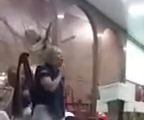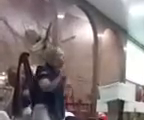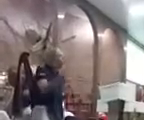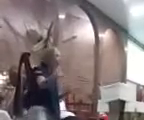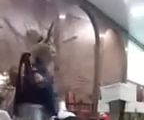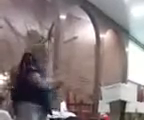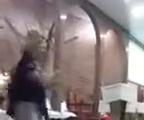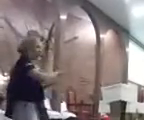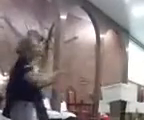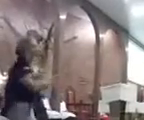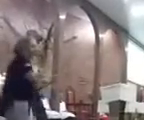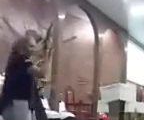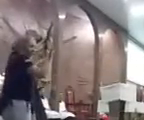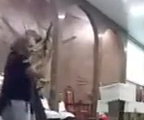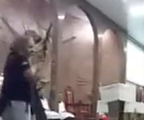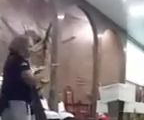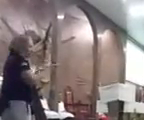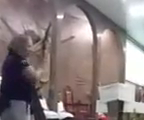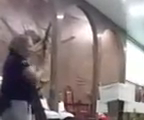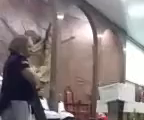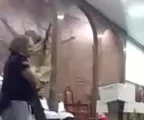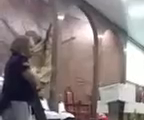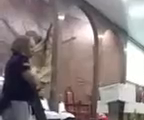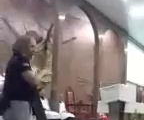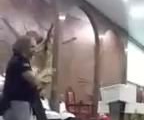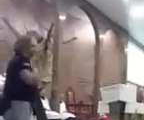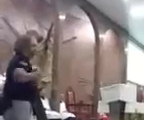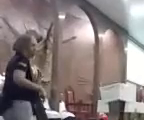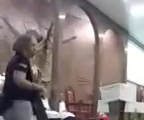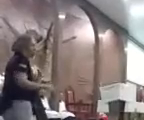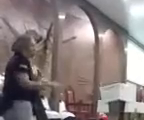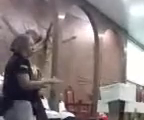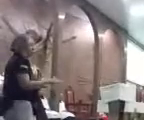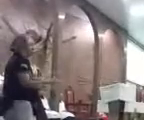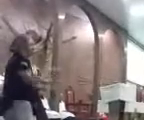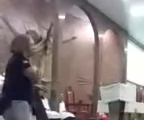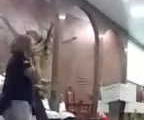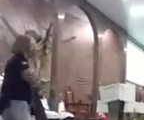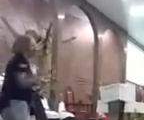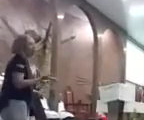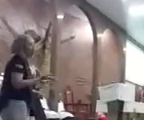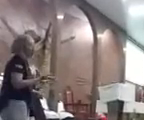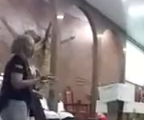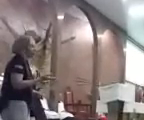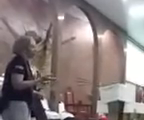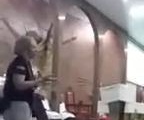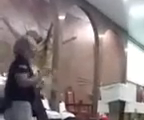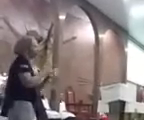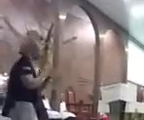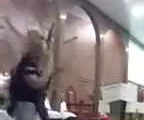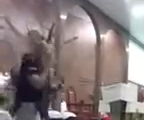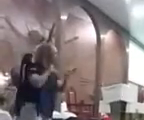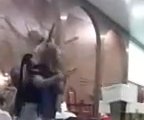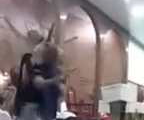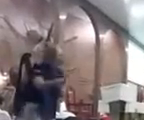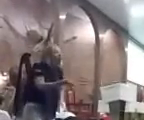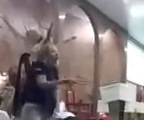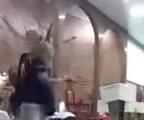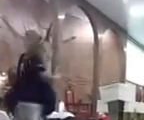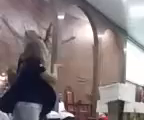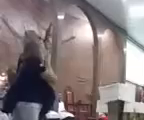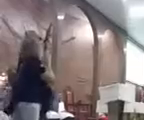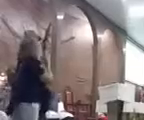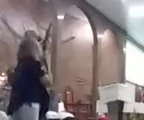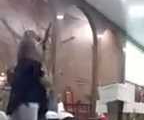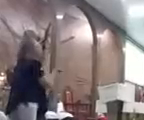casa aqui, nesta igreja, nesta família, não há espaço para quem traz rancores de 40, 50, 60 ou